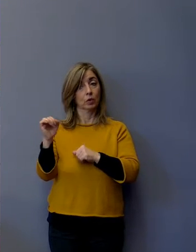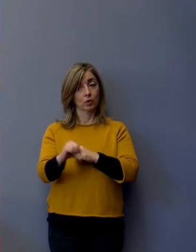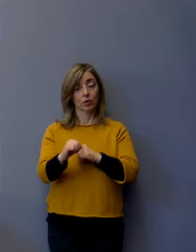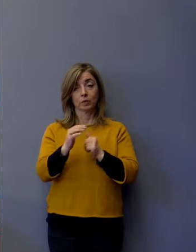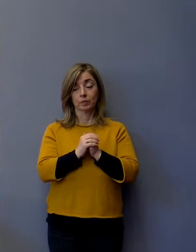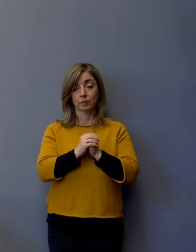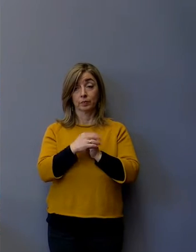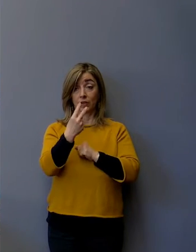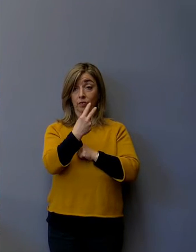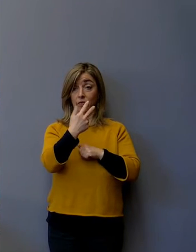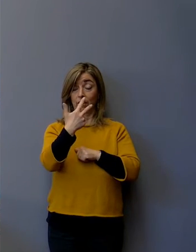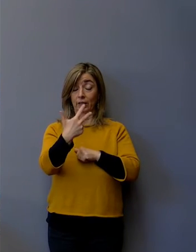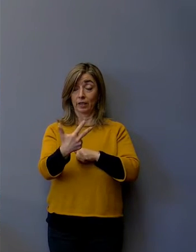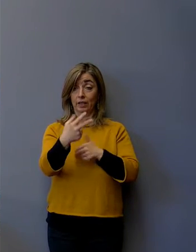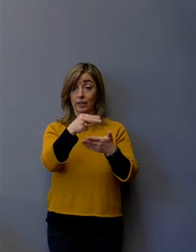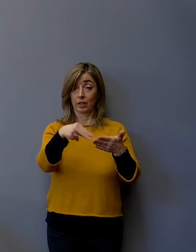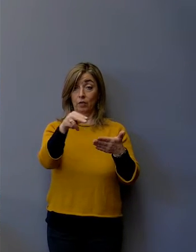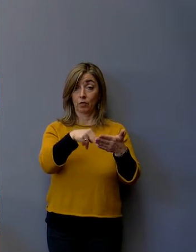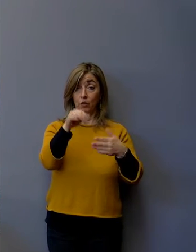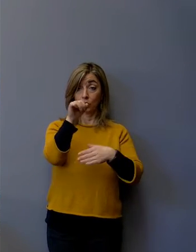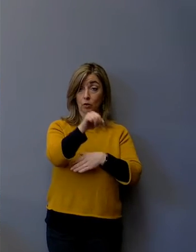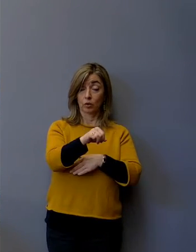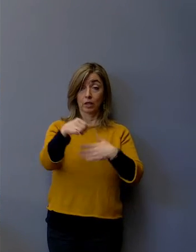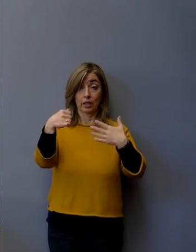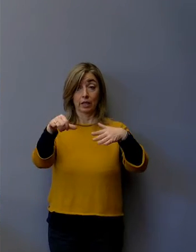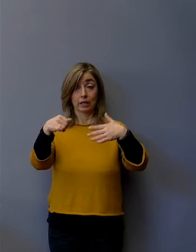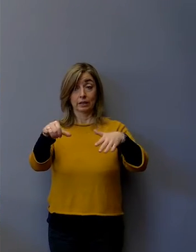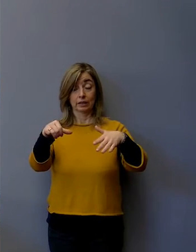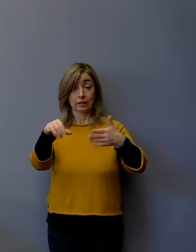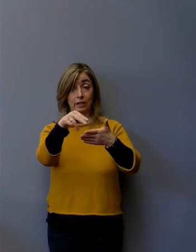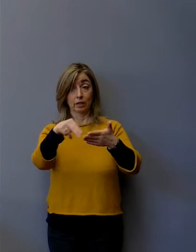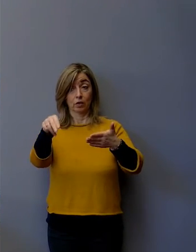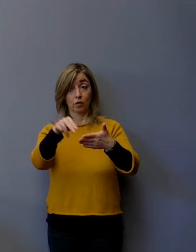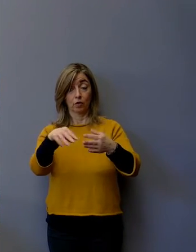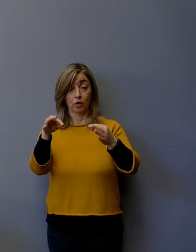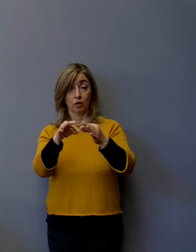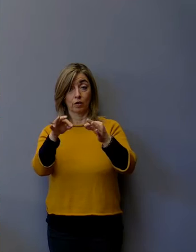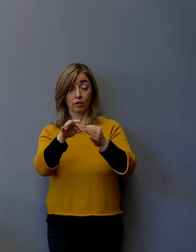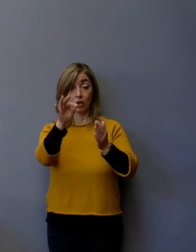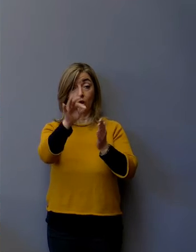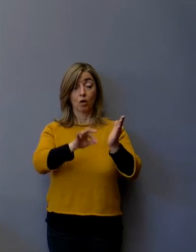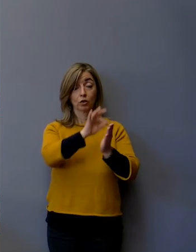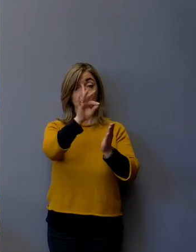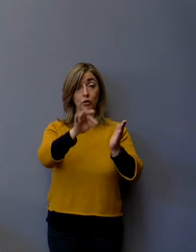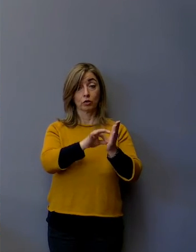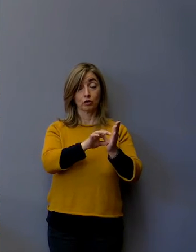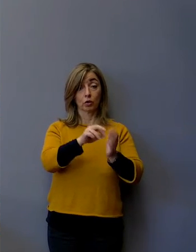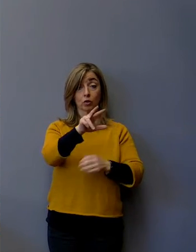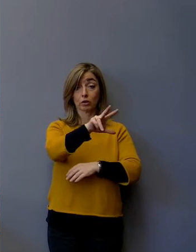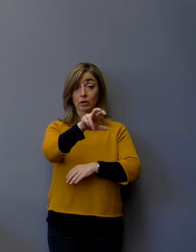23 voti contrari 16 favorevoli sull'ordine del giorno 2 c 303 il consiglio comunale respinge